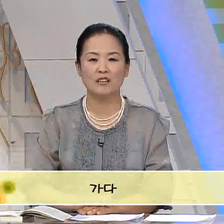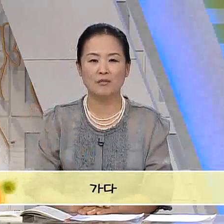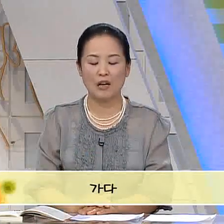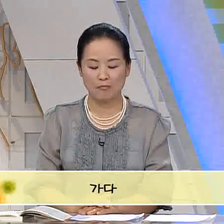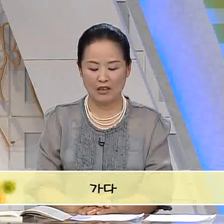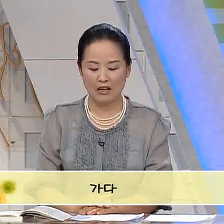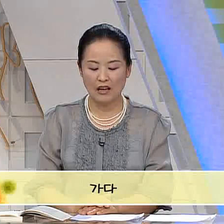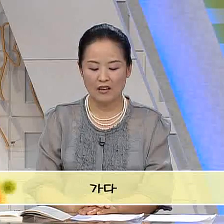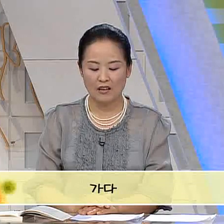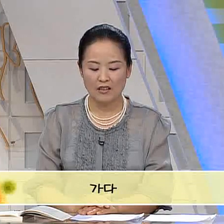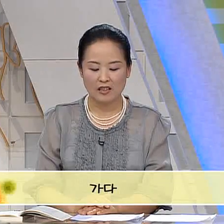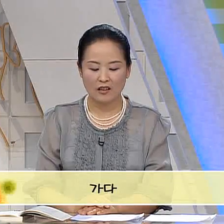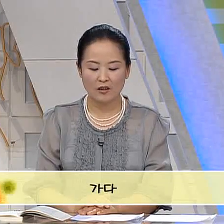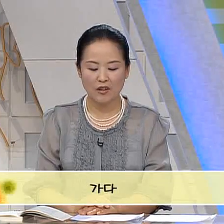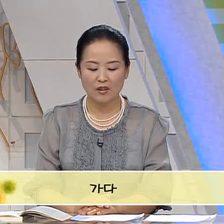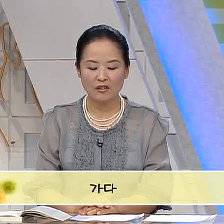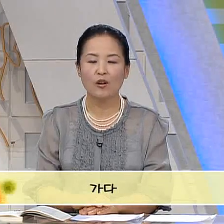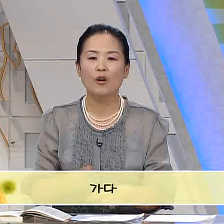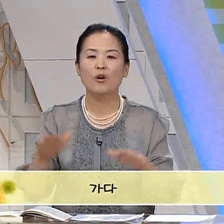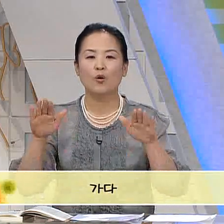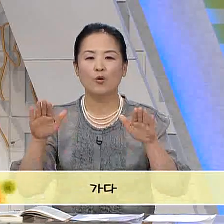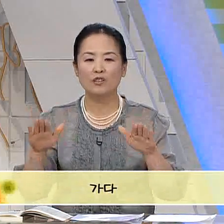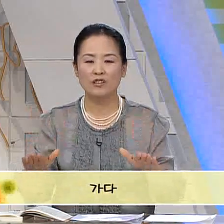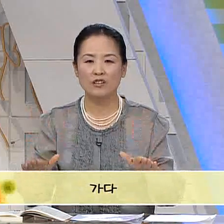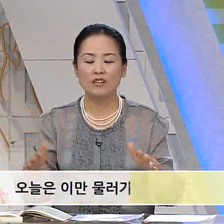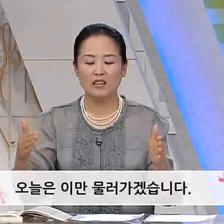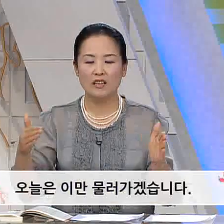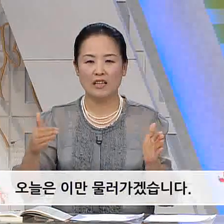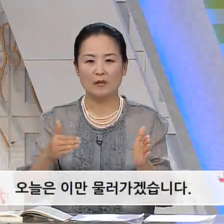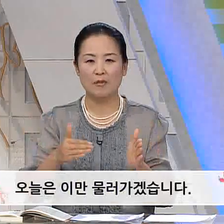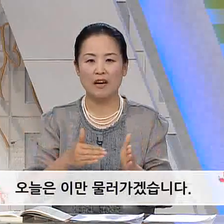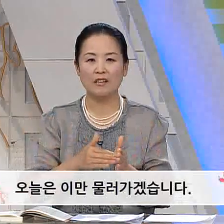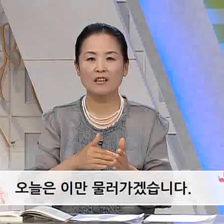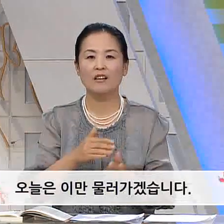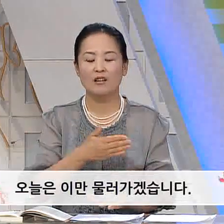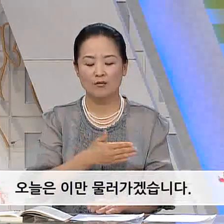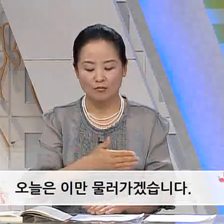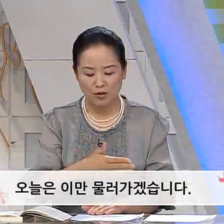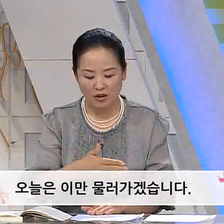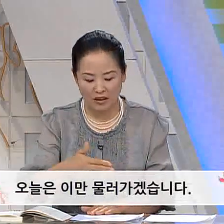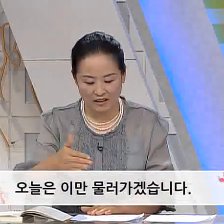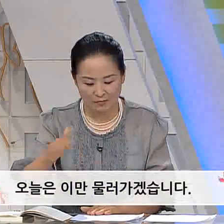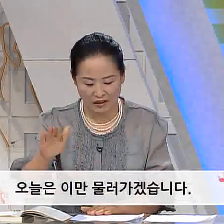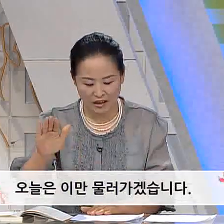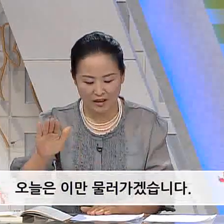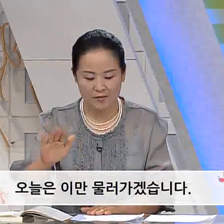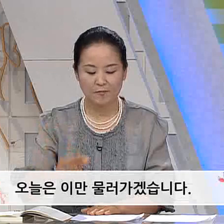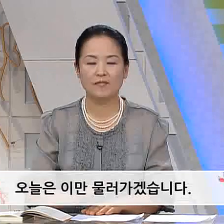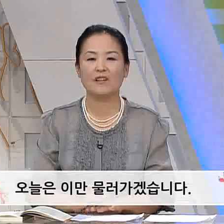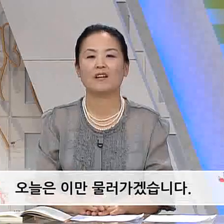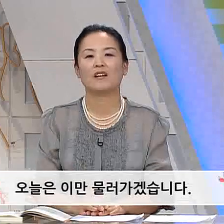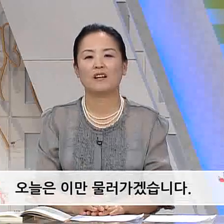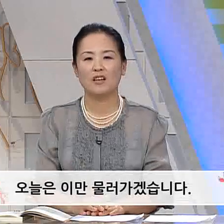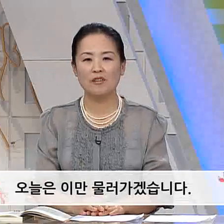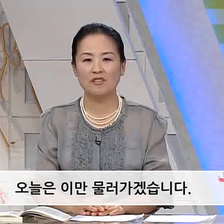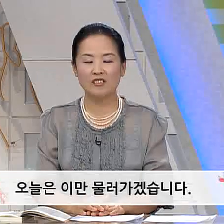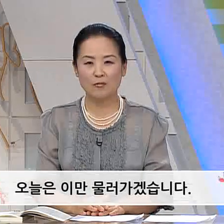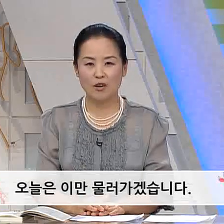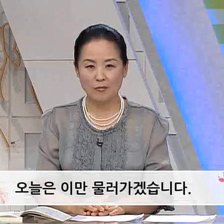의미합니다. 자, 그러면 오늘은 이만 물러가겠습니다. 김연철 선생님과